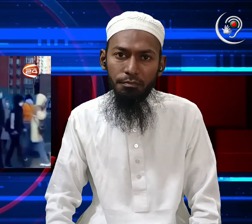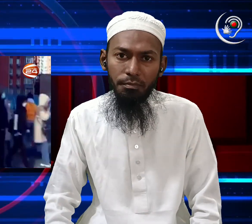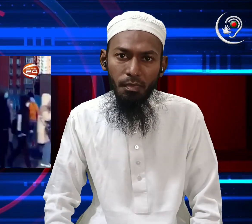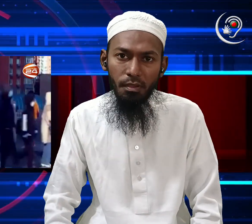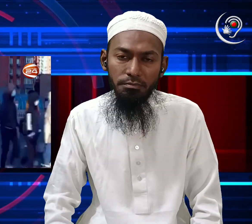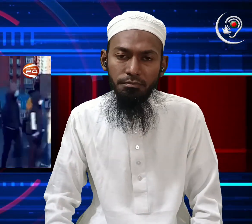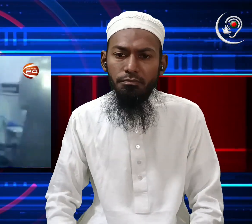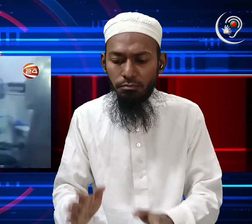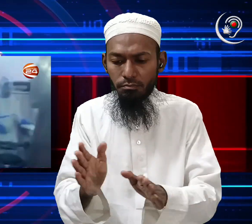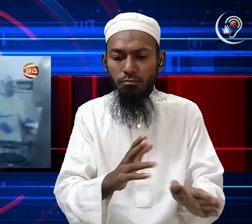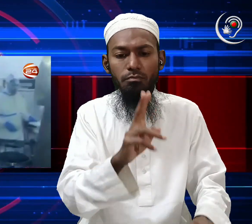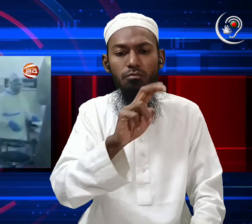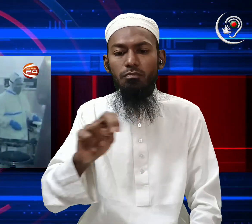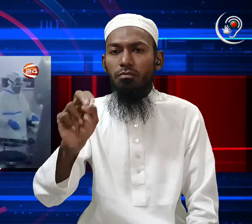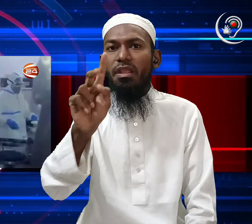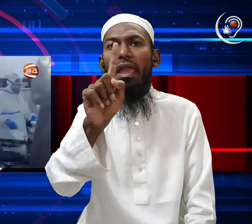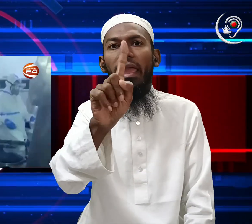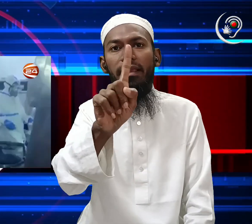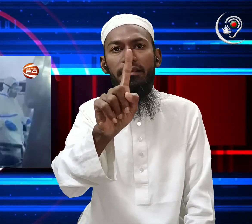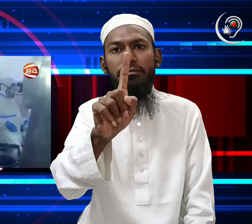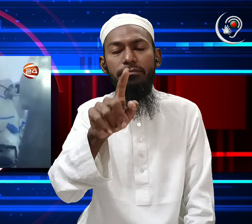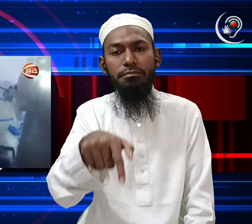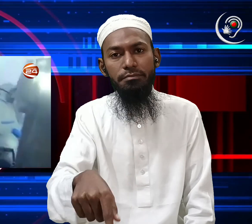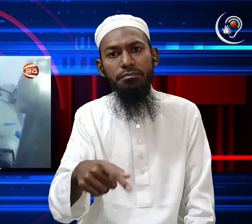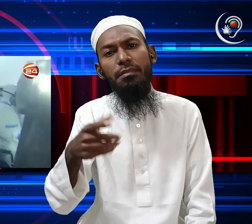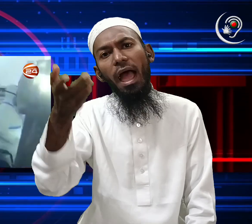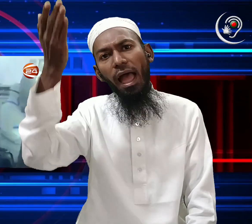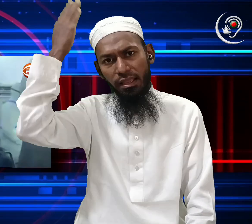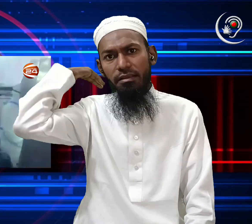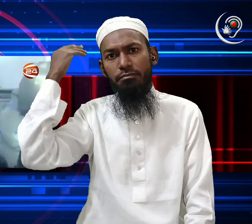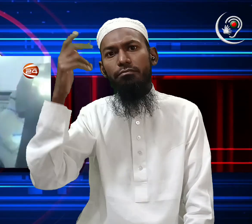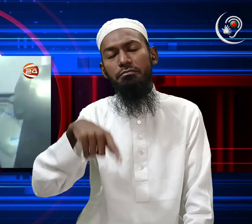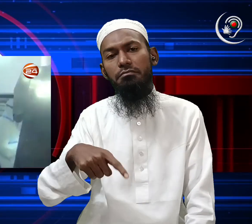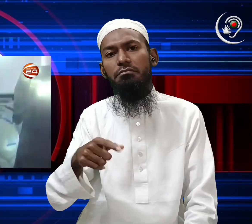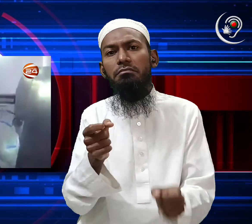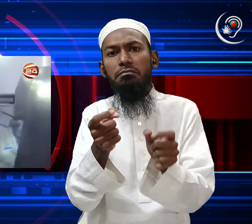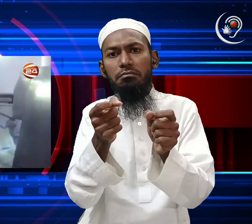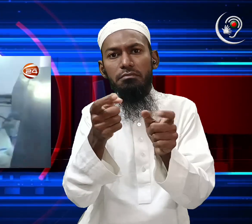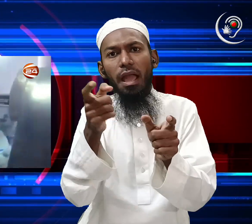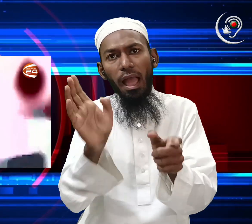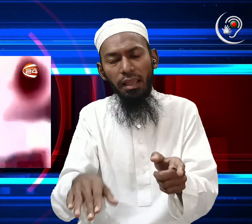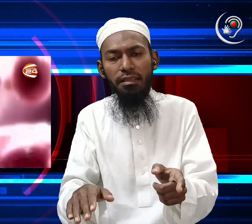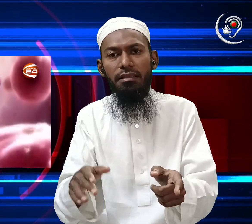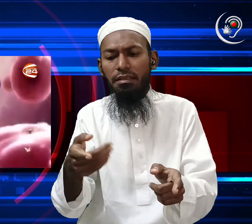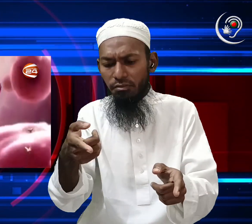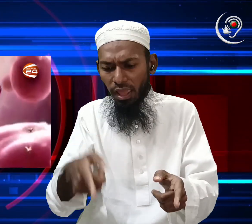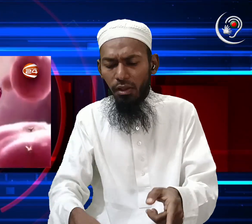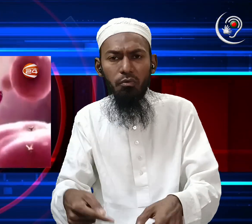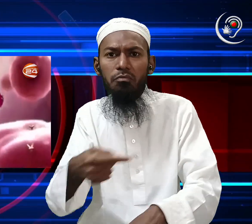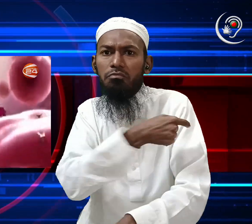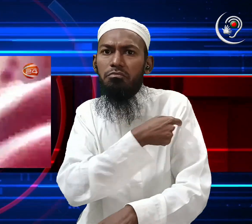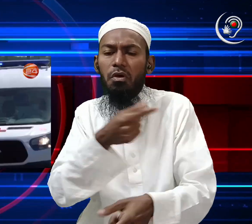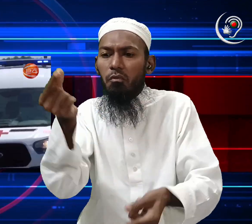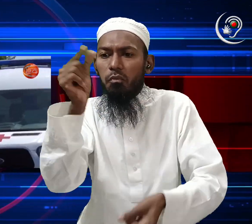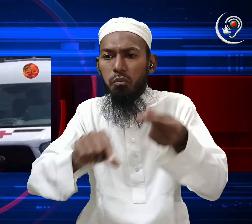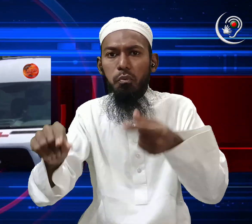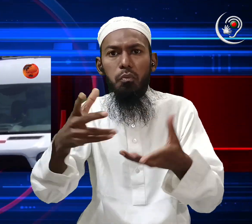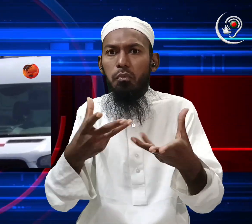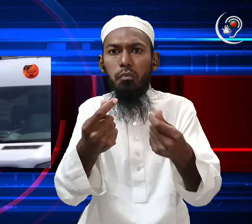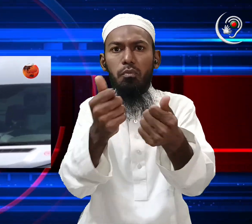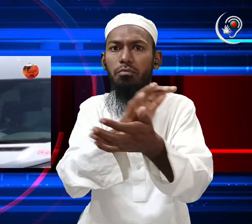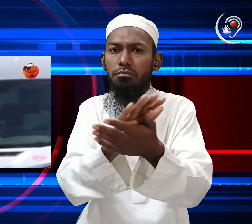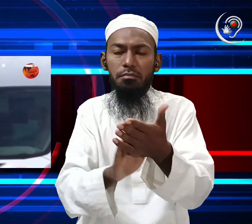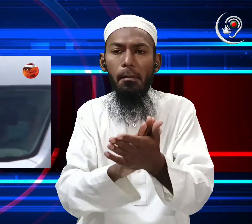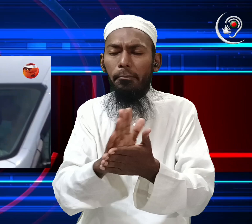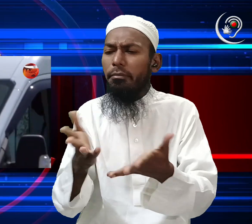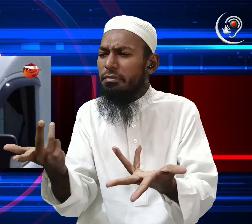2001 সালে প্রথম শনাক্ত হলেও এর কোনো নির্দিষ্ট ভ্যাকসিন বা অ্যান্টিভাইরাল চিকিৎসা নেই। আক্রান্তদের বেশিরভাগ ক্ষেত্রে সাপোর্টিভ কেয়ার,